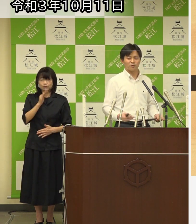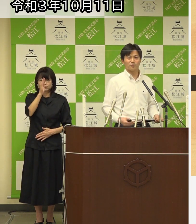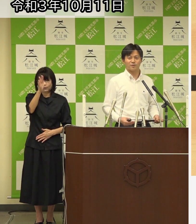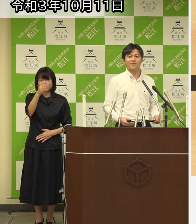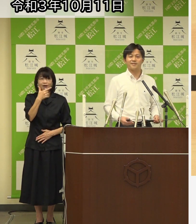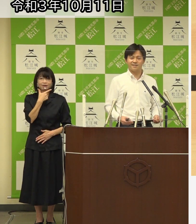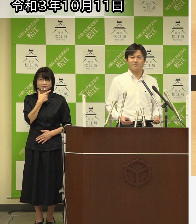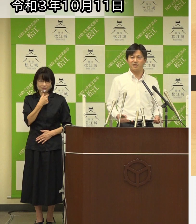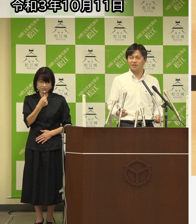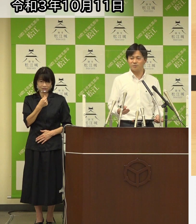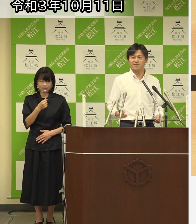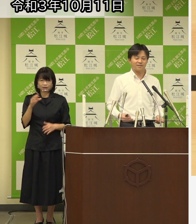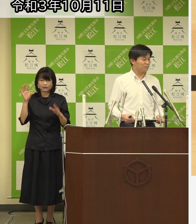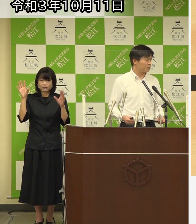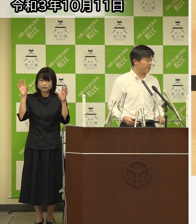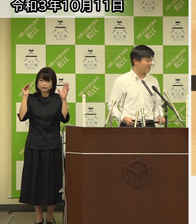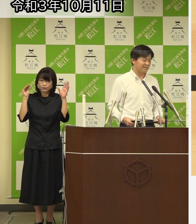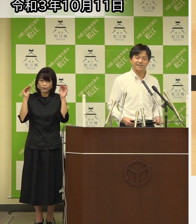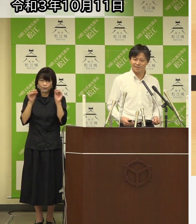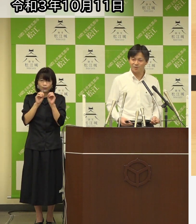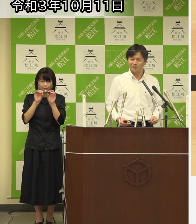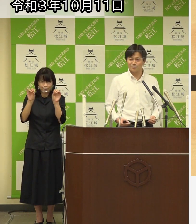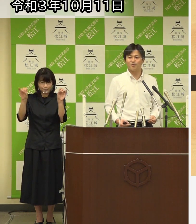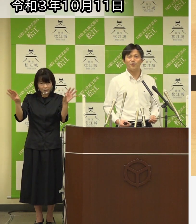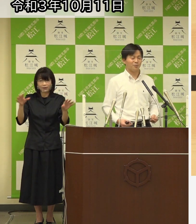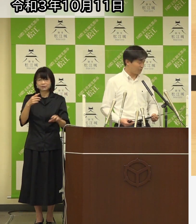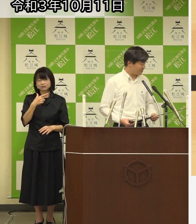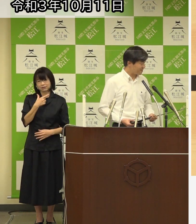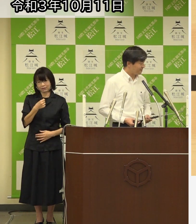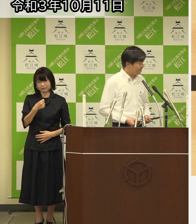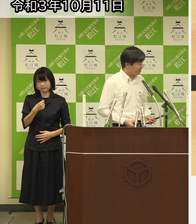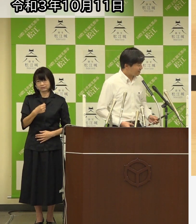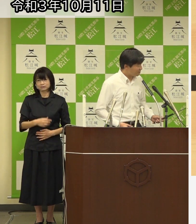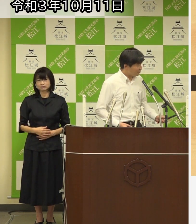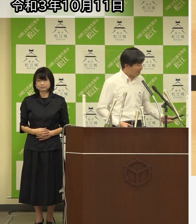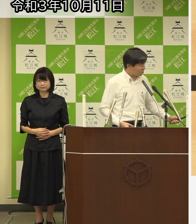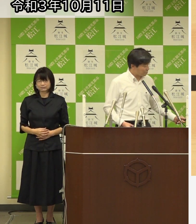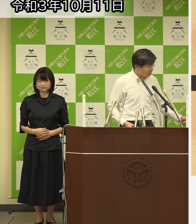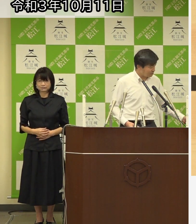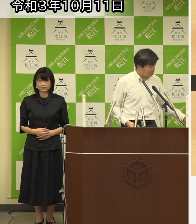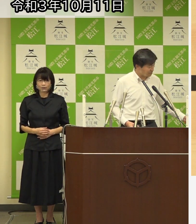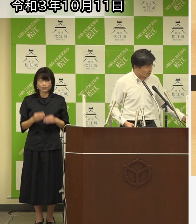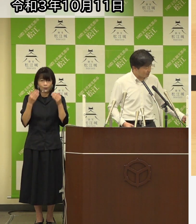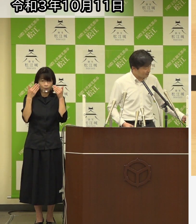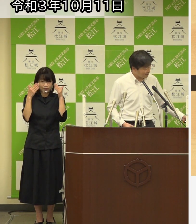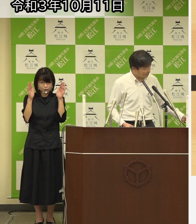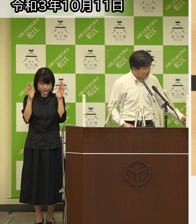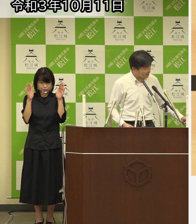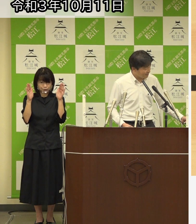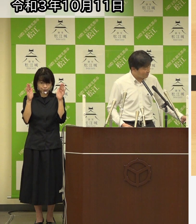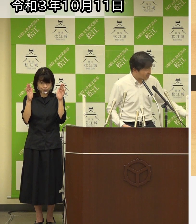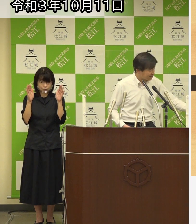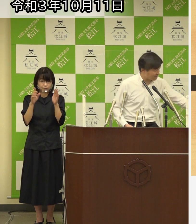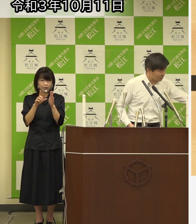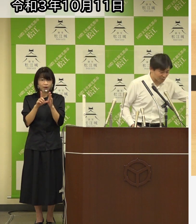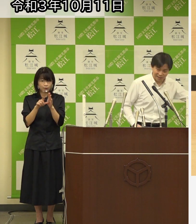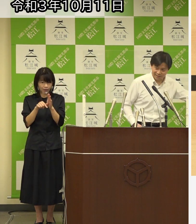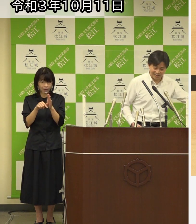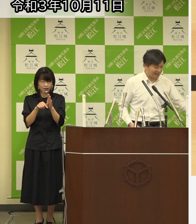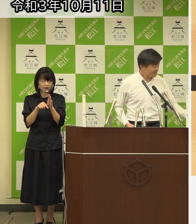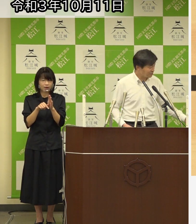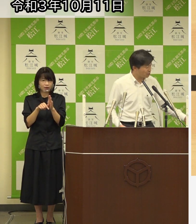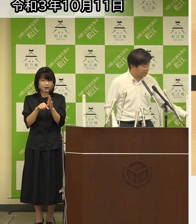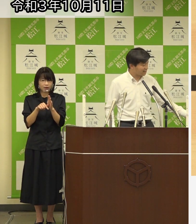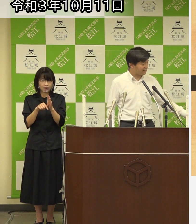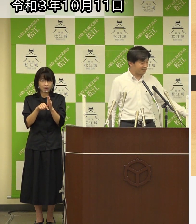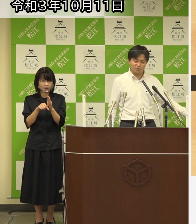にも届くような形でメディアの皆さんにも取り上げていただきたいと、そういう思いを持っています。ちなみにフェイスブックに至ってはですね、インスタグラムもそうなん